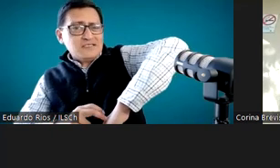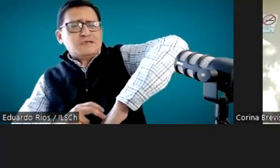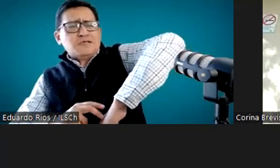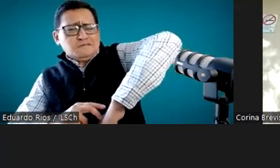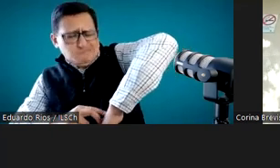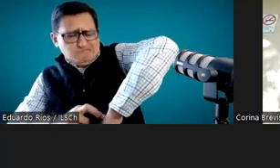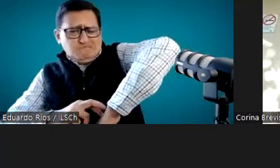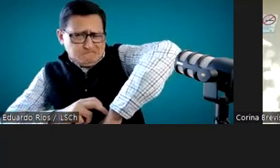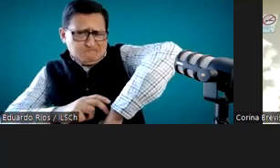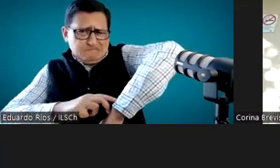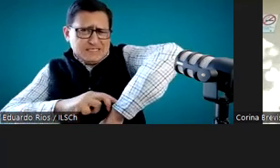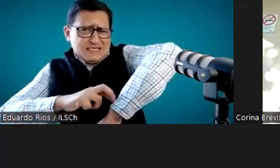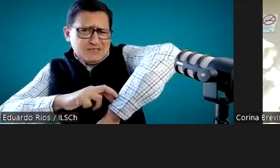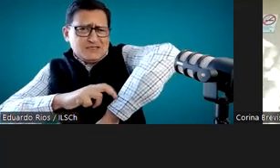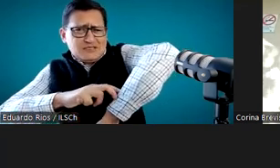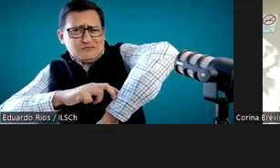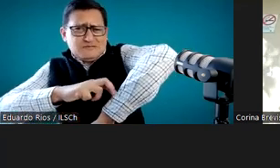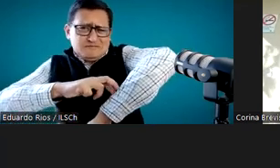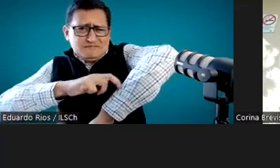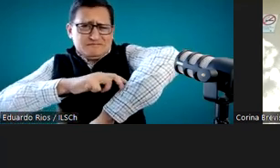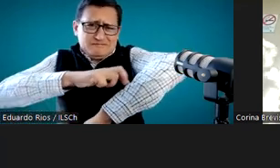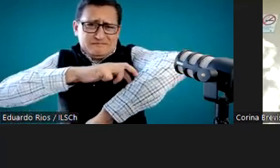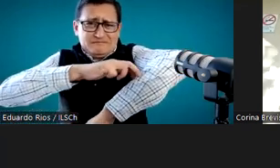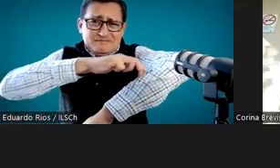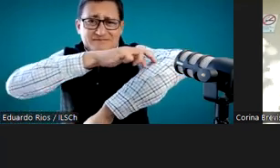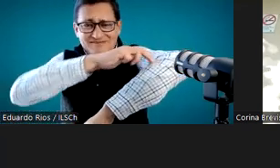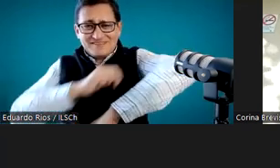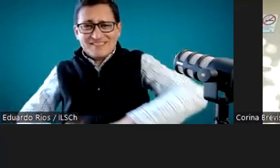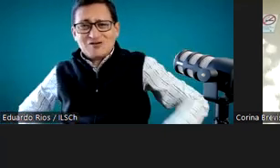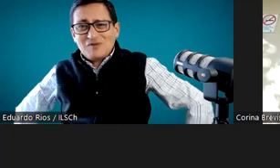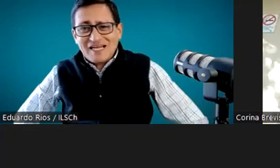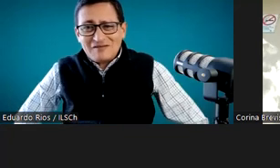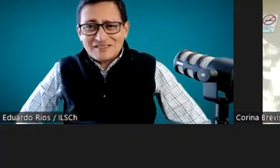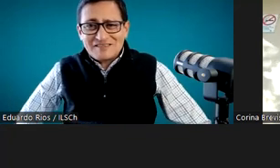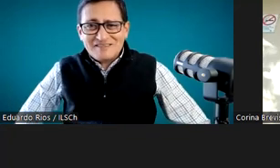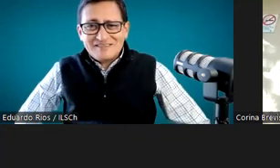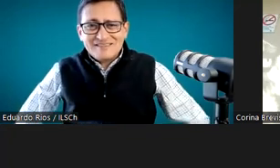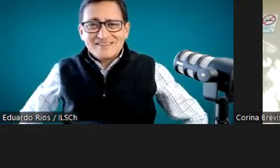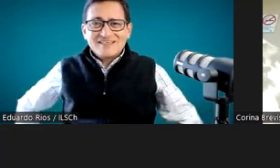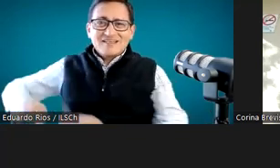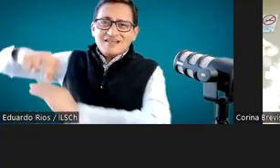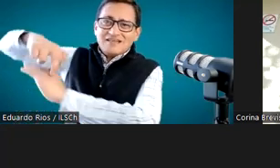sea difícil, como que el camino está como... está complicado, ¿cierto?